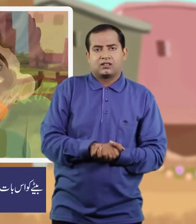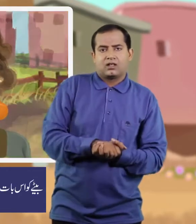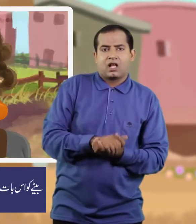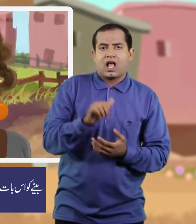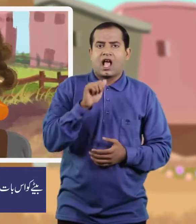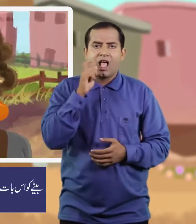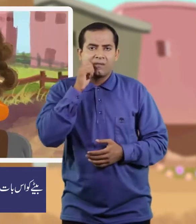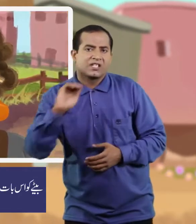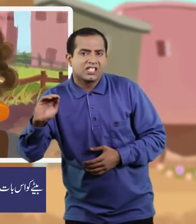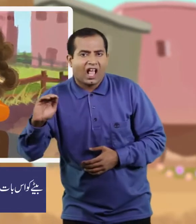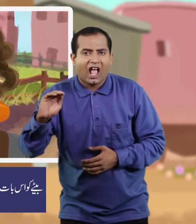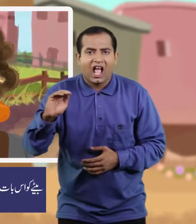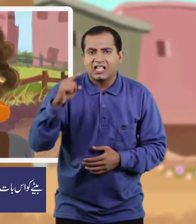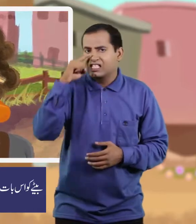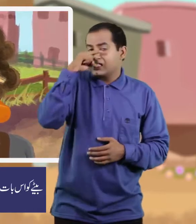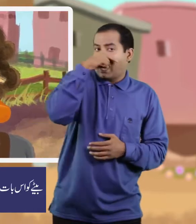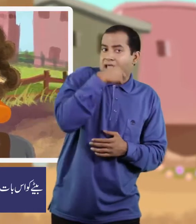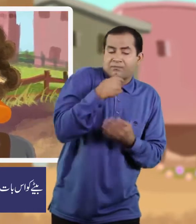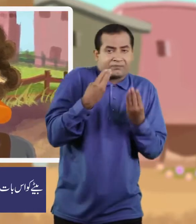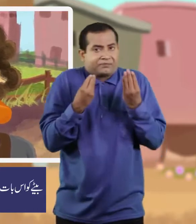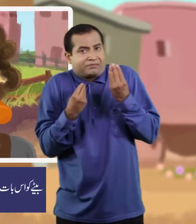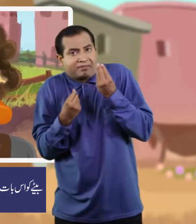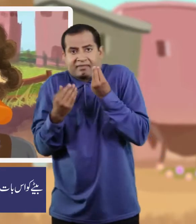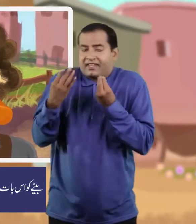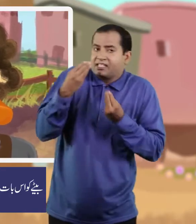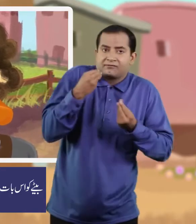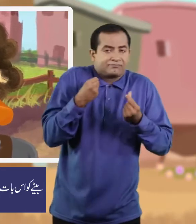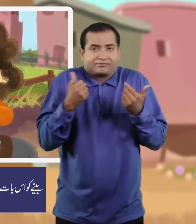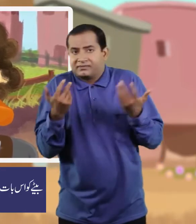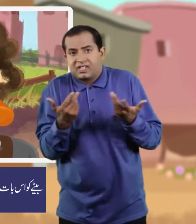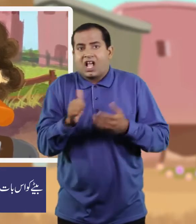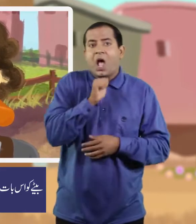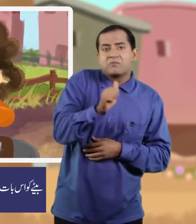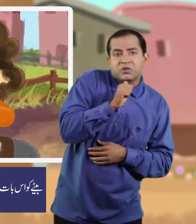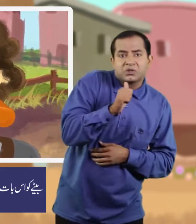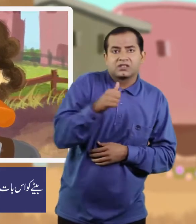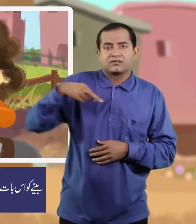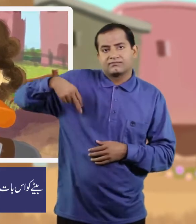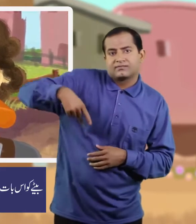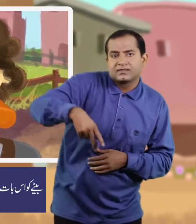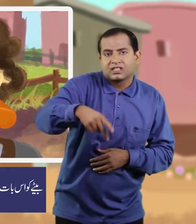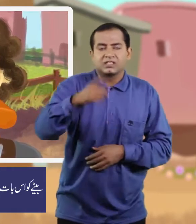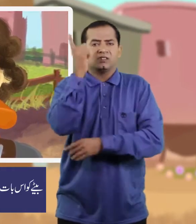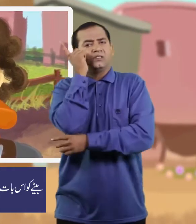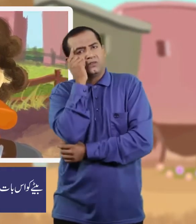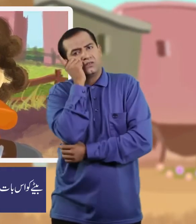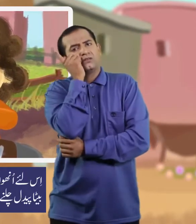बेटे को इस बात पर शर्म आई कि वो खुद घदे पर सवार है और उसका बाप पैदल चल रहा है.